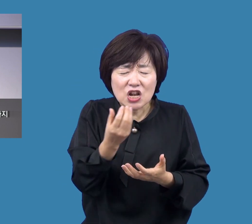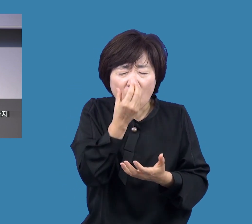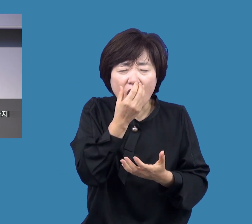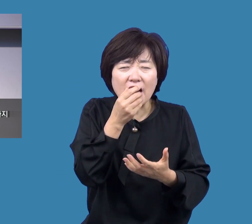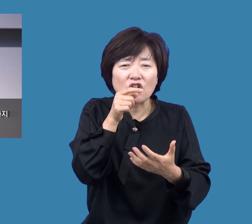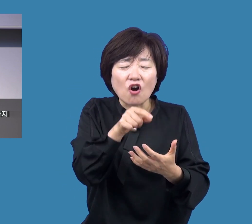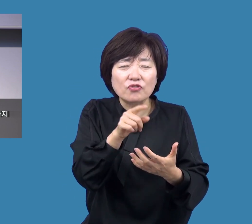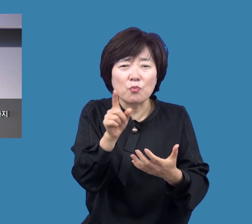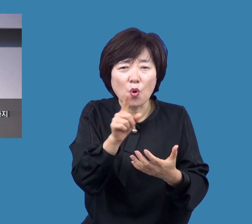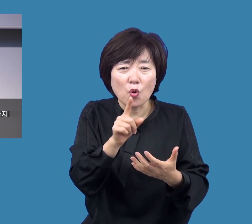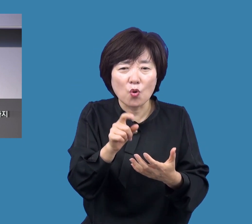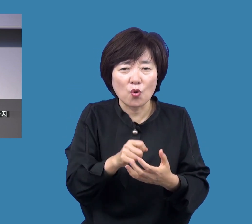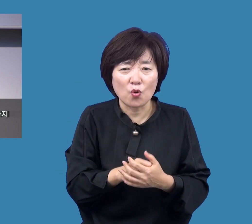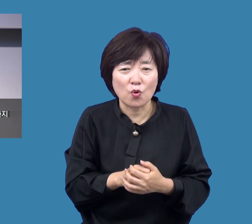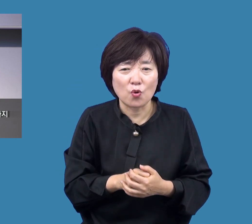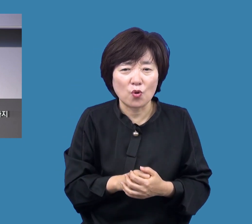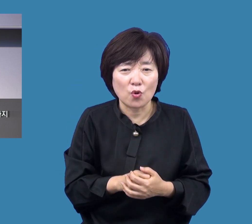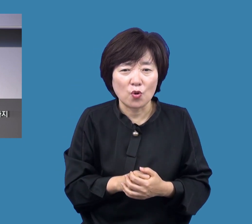단어를 보면